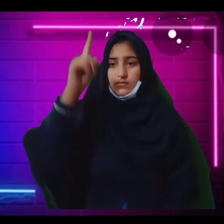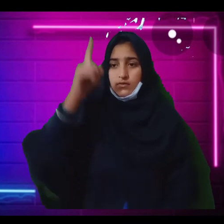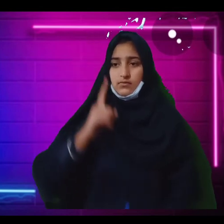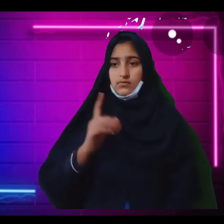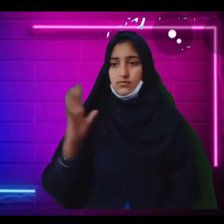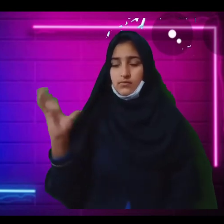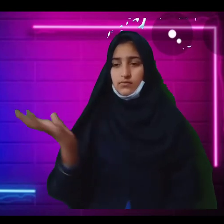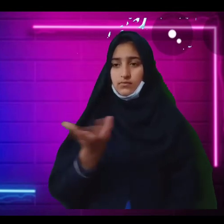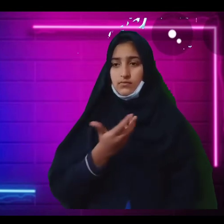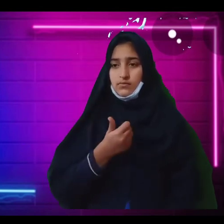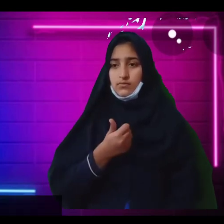जन्नत